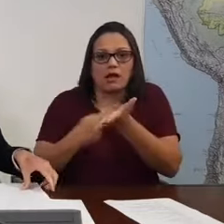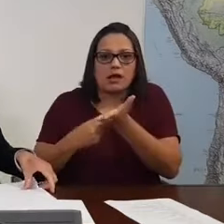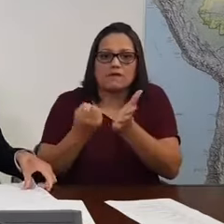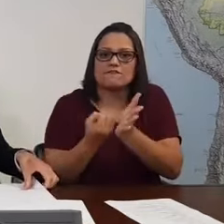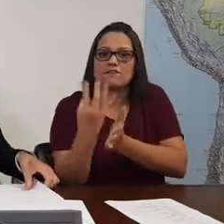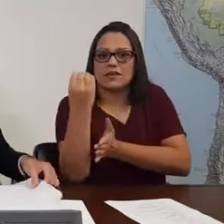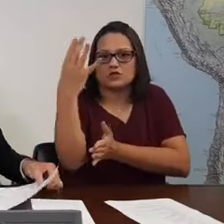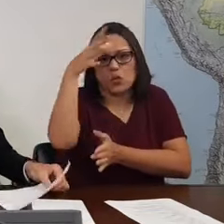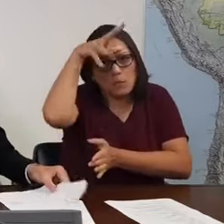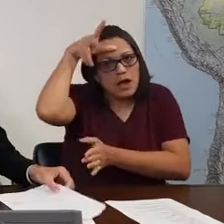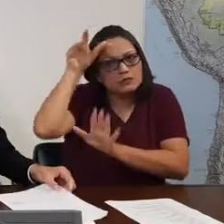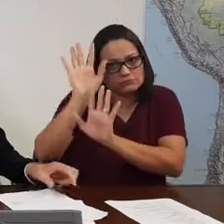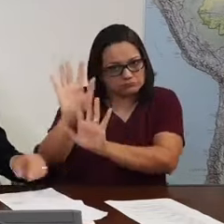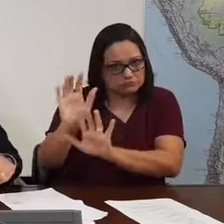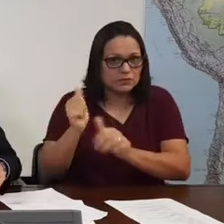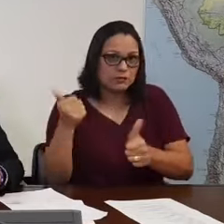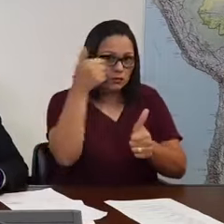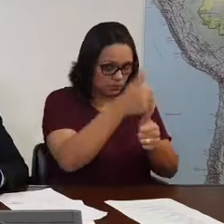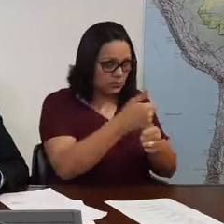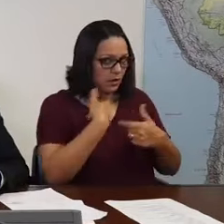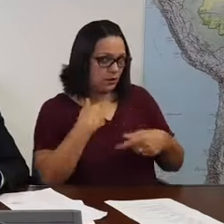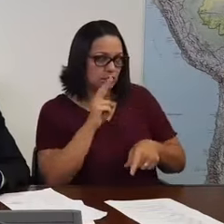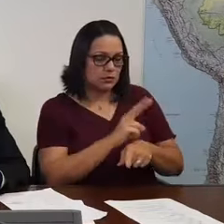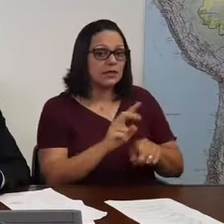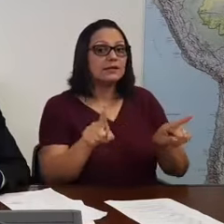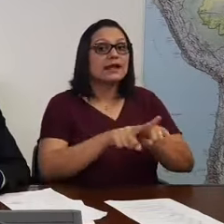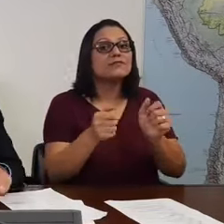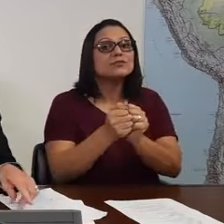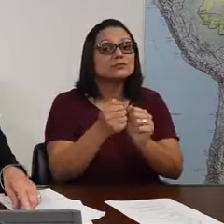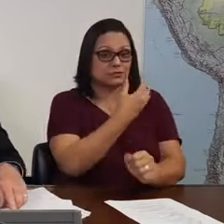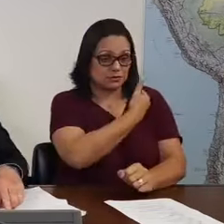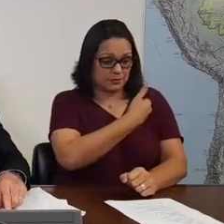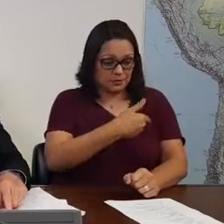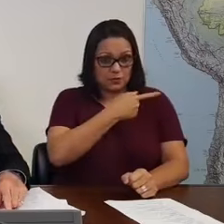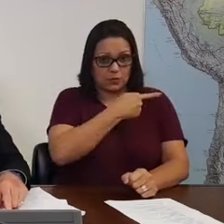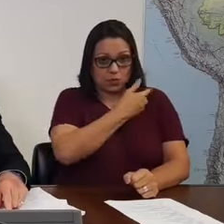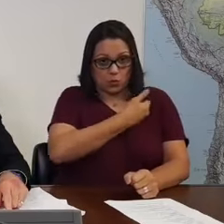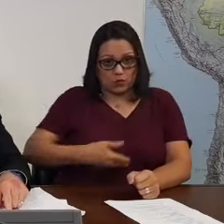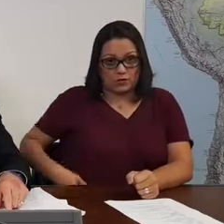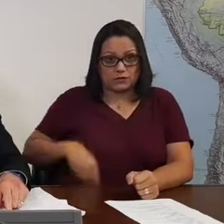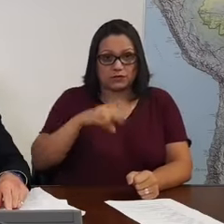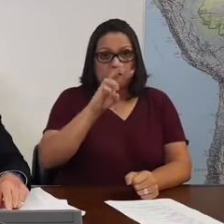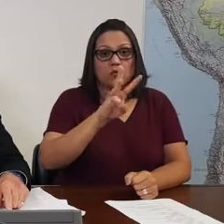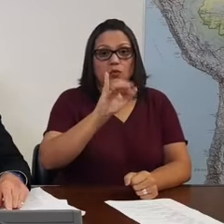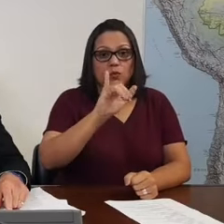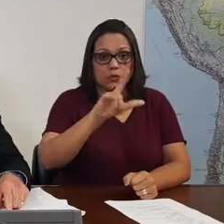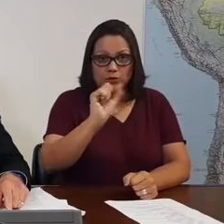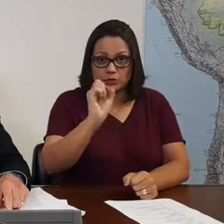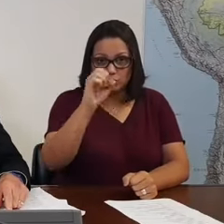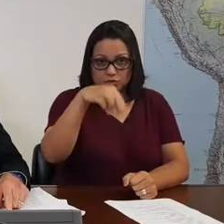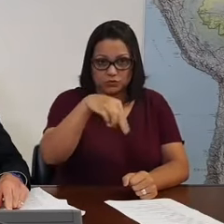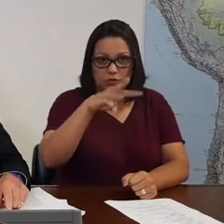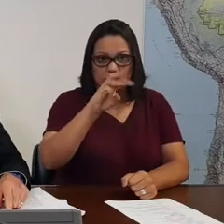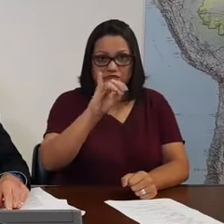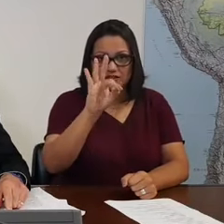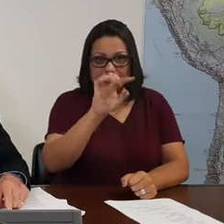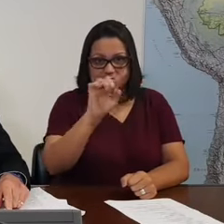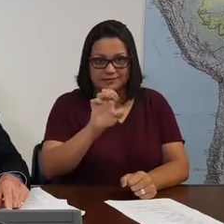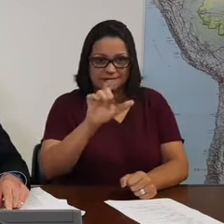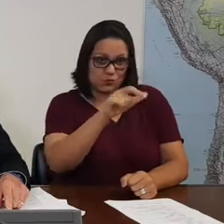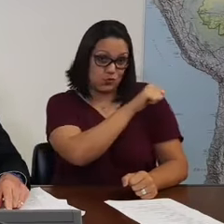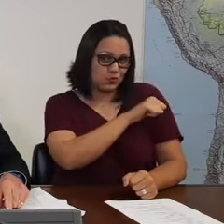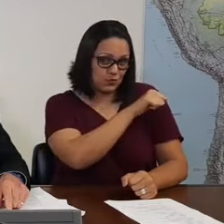Manaus, e presente conosco o nosso governador do Rio de Janeiro, o Wilson Witzel, o Major Olímpio, nosso